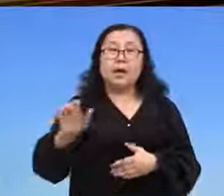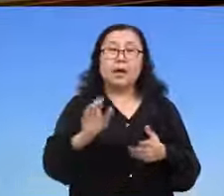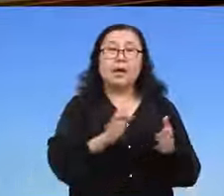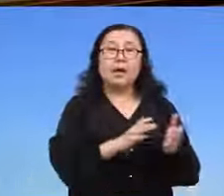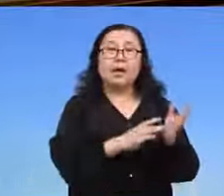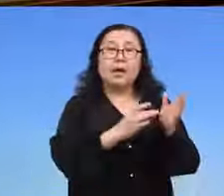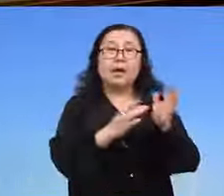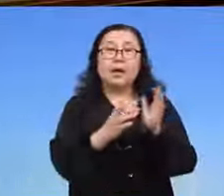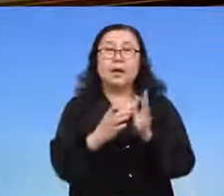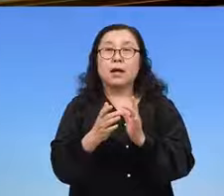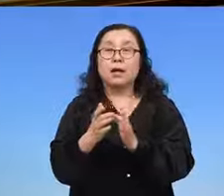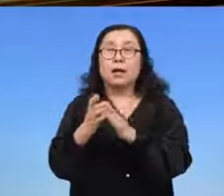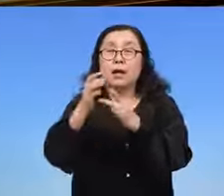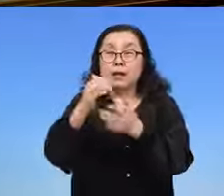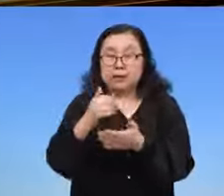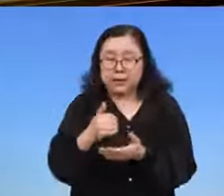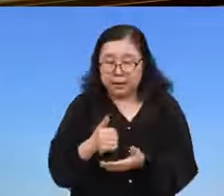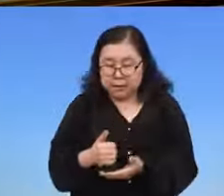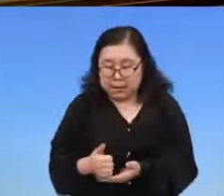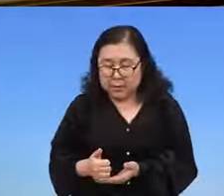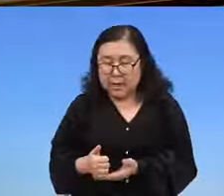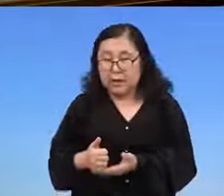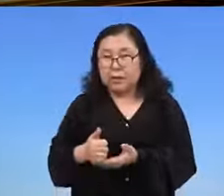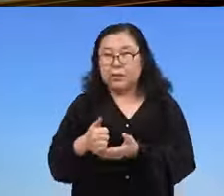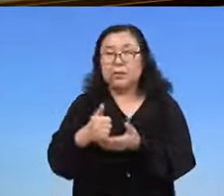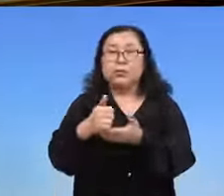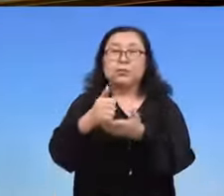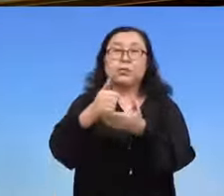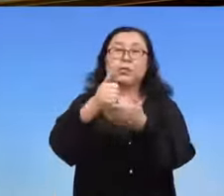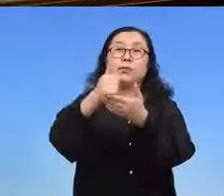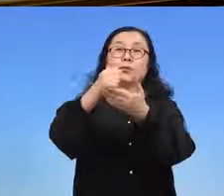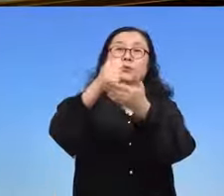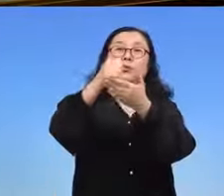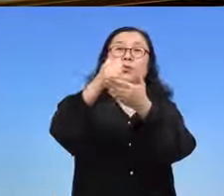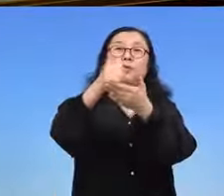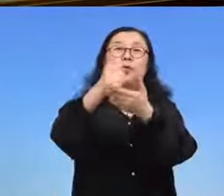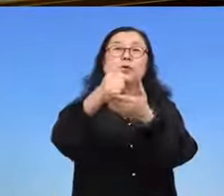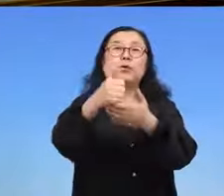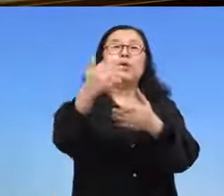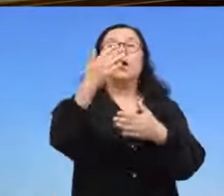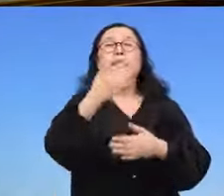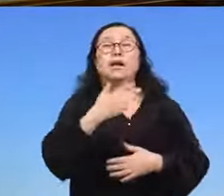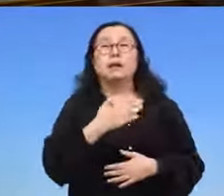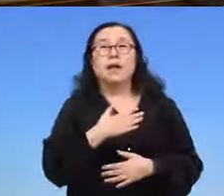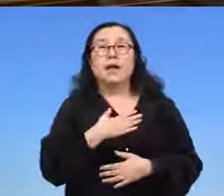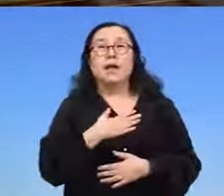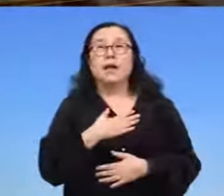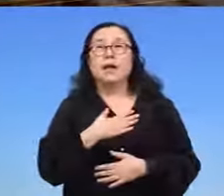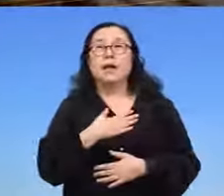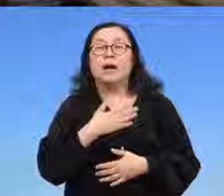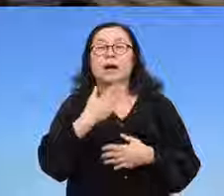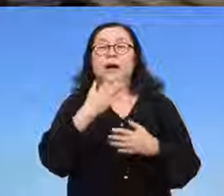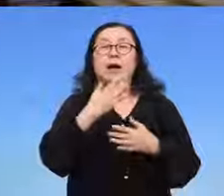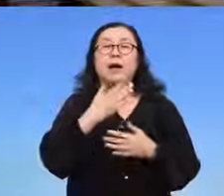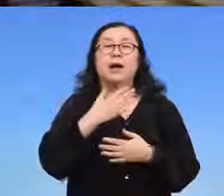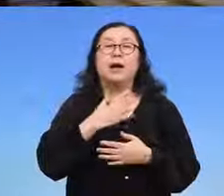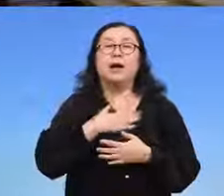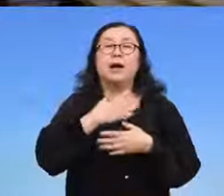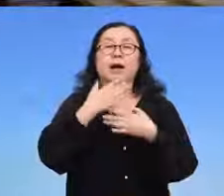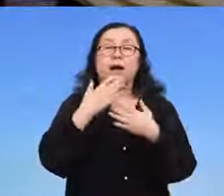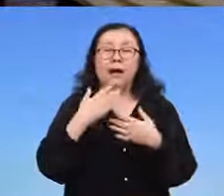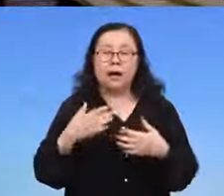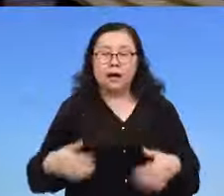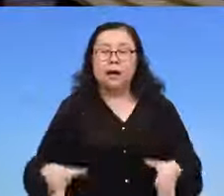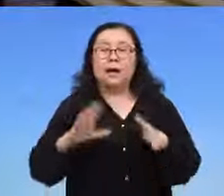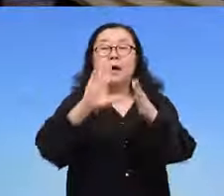여러분, 우리의 연약함을 정직하게 고백하기 원합니다. 내가 약할 때 강함 주고,